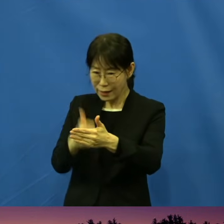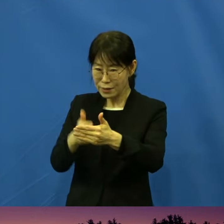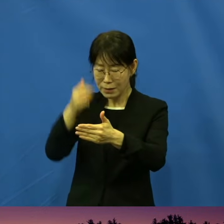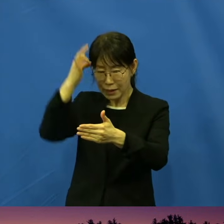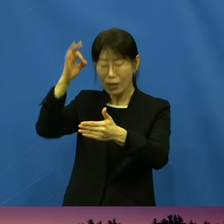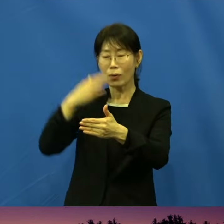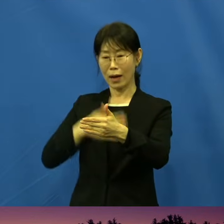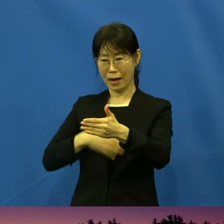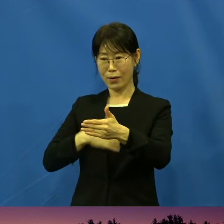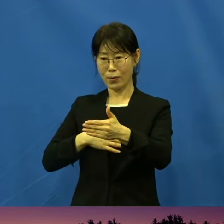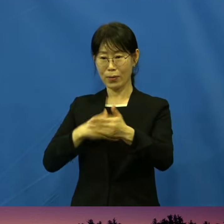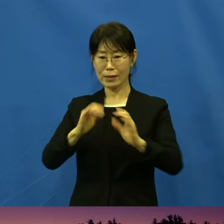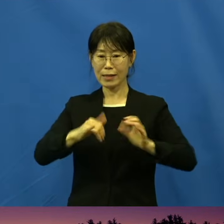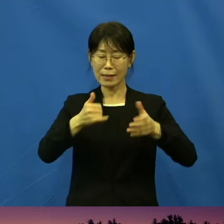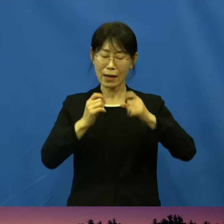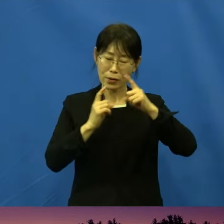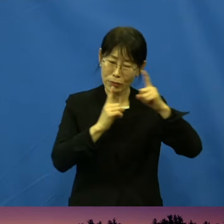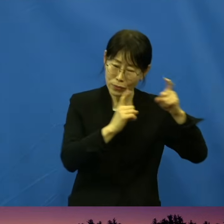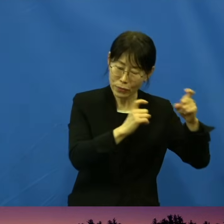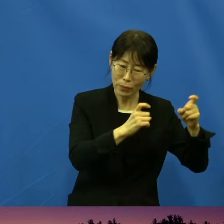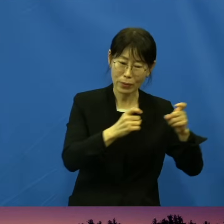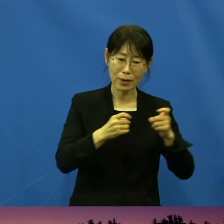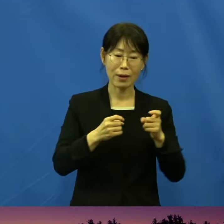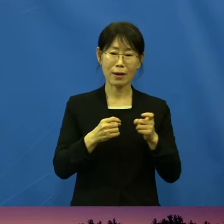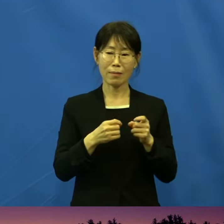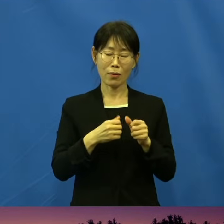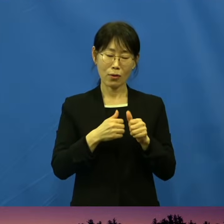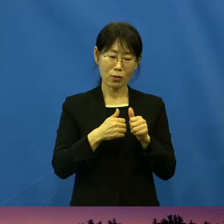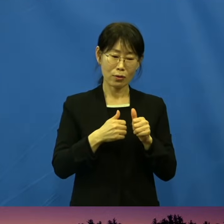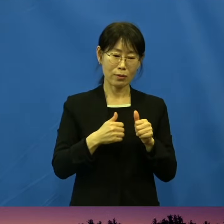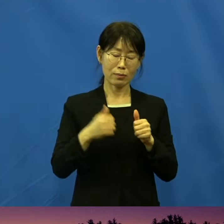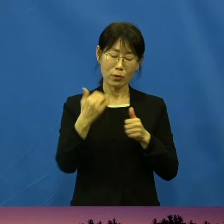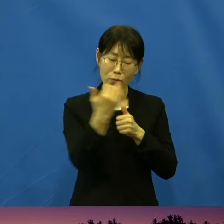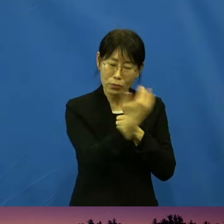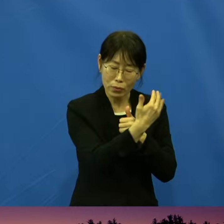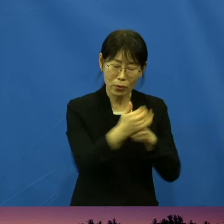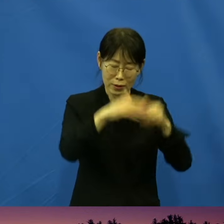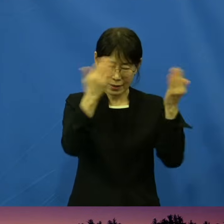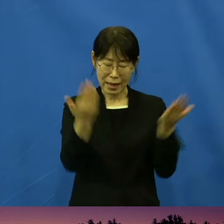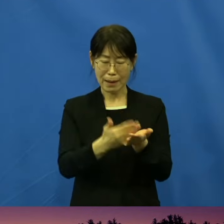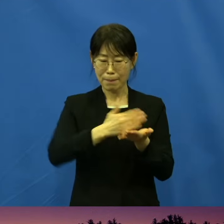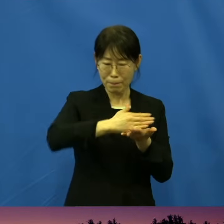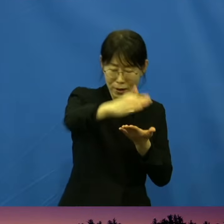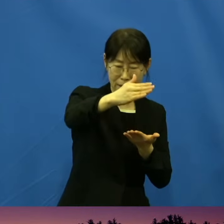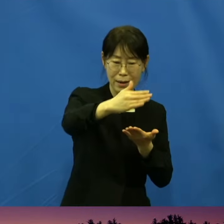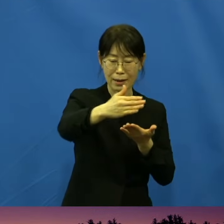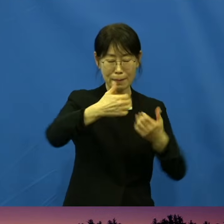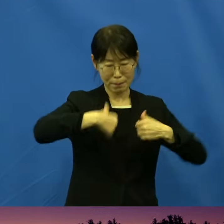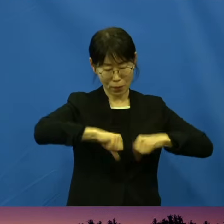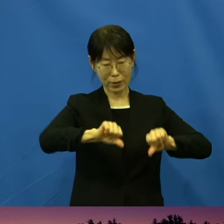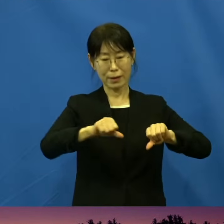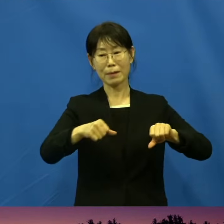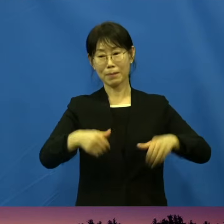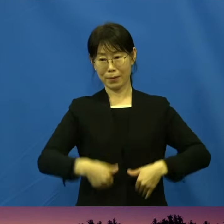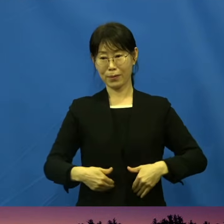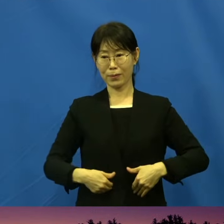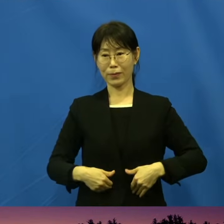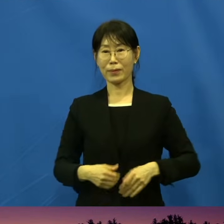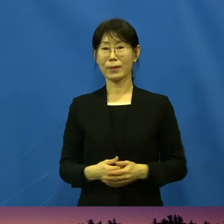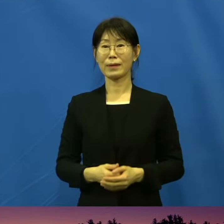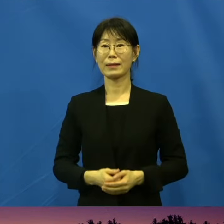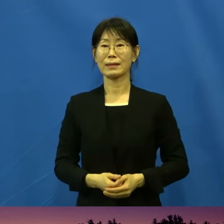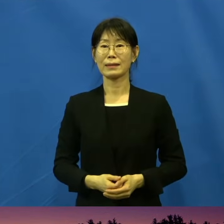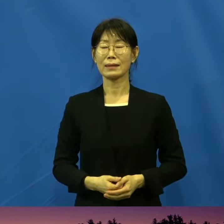중심 이동이 일어난 것을 인정하고 선포하라는 거예요. 여러분, 오늘 우리가 갈수록 강화되는 게 뭘까? 우리는